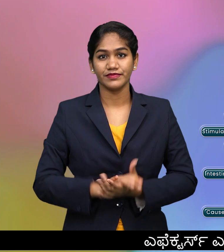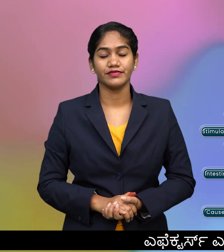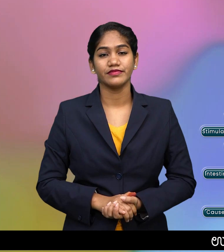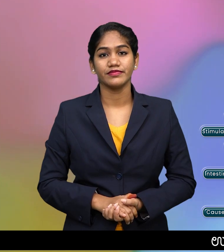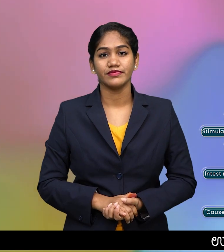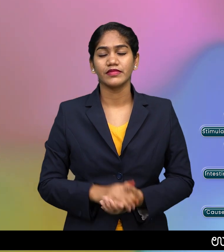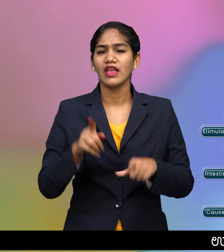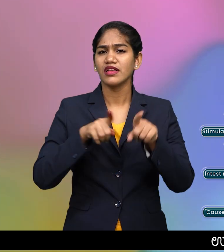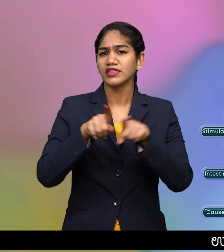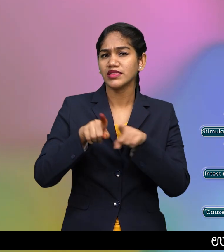ಉದಾಹರಣೆ: